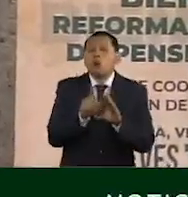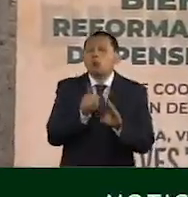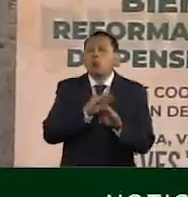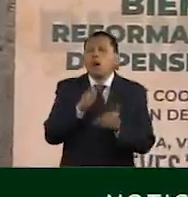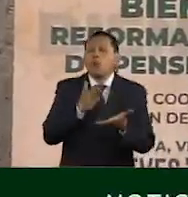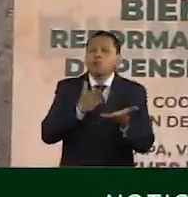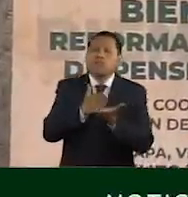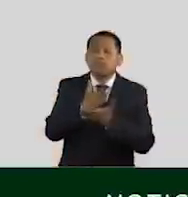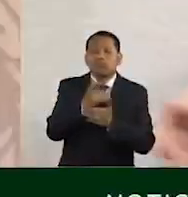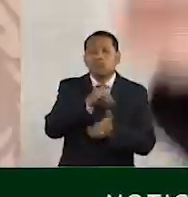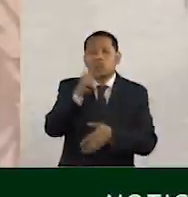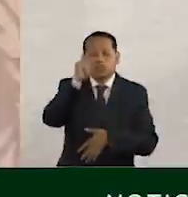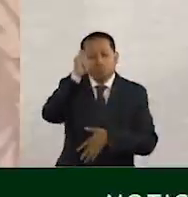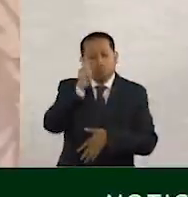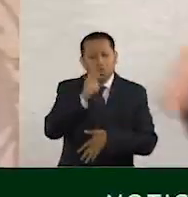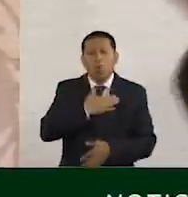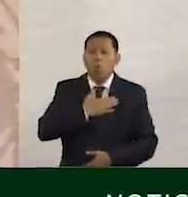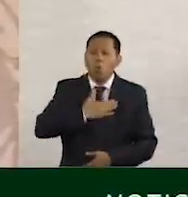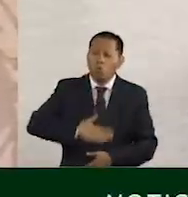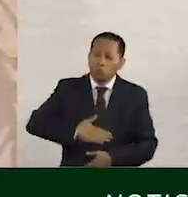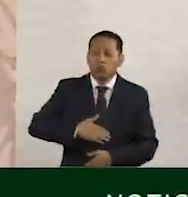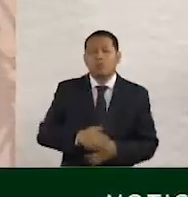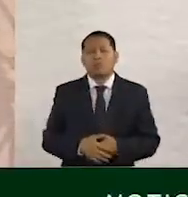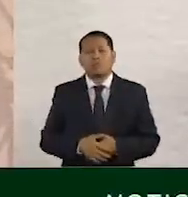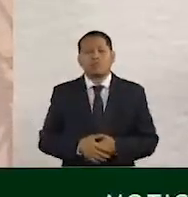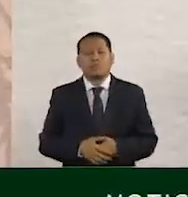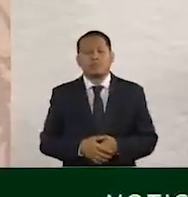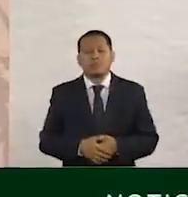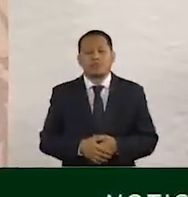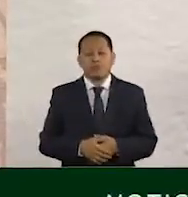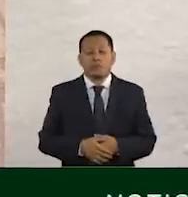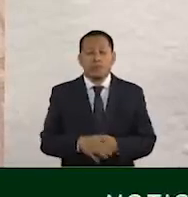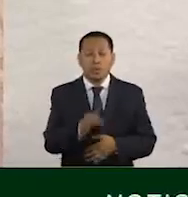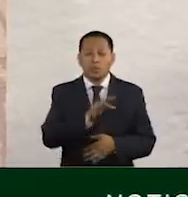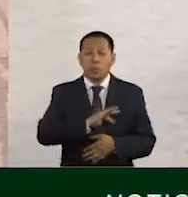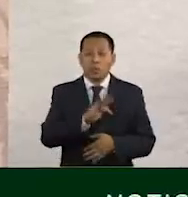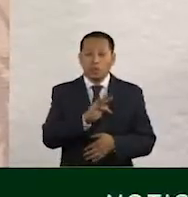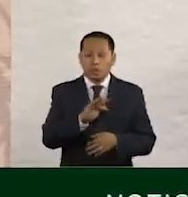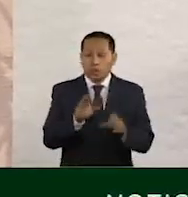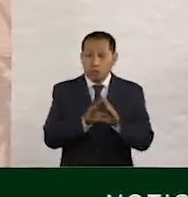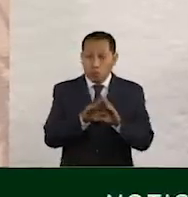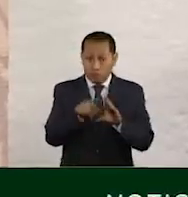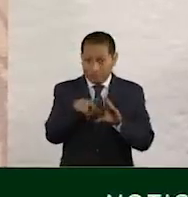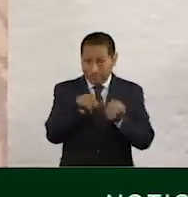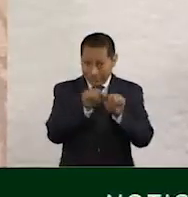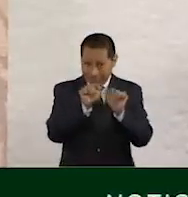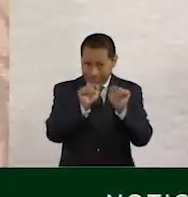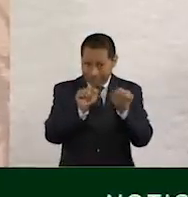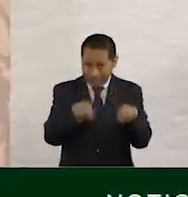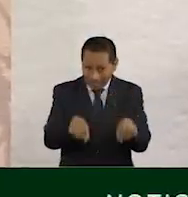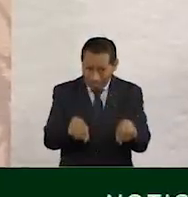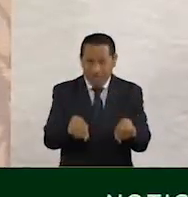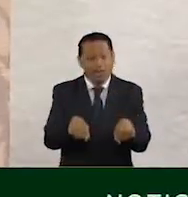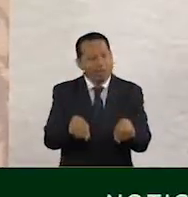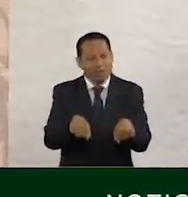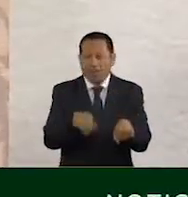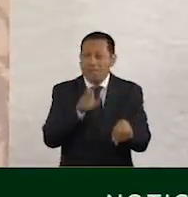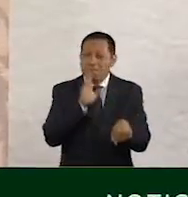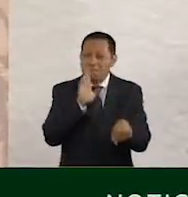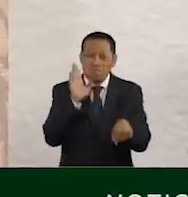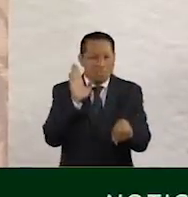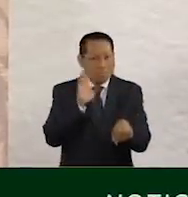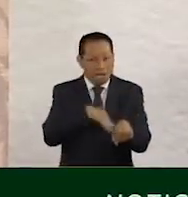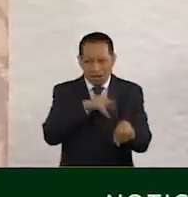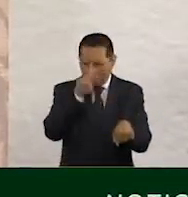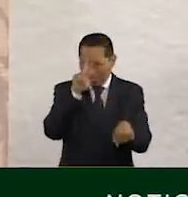pensión justa. Logremos revertir ese sistema tan infame en